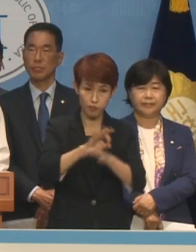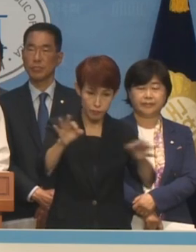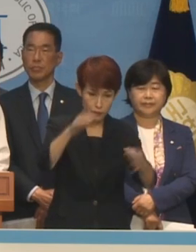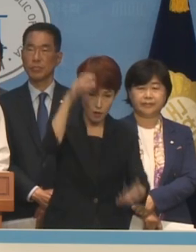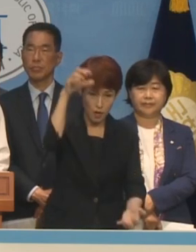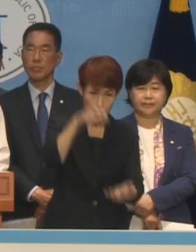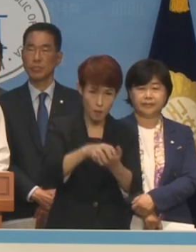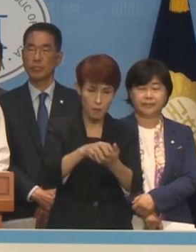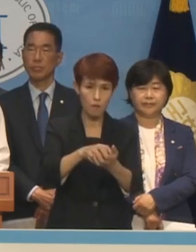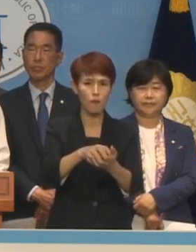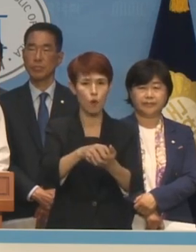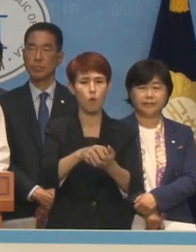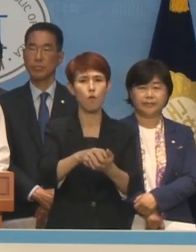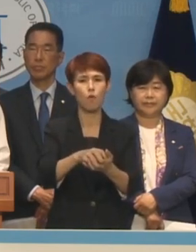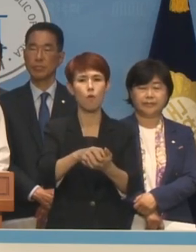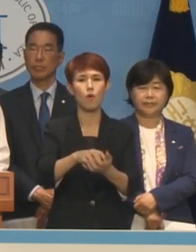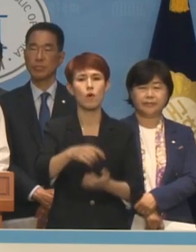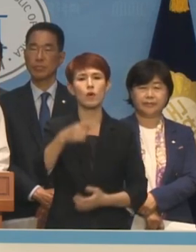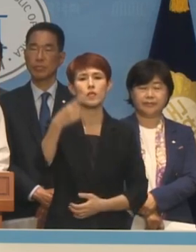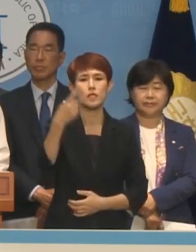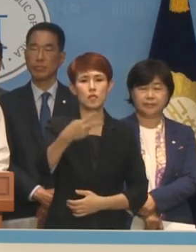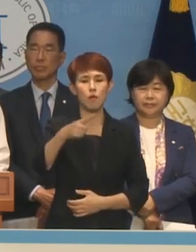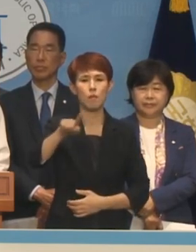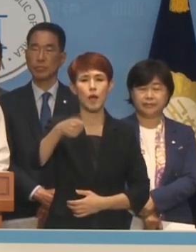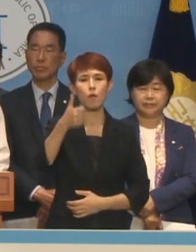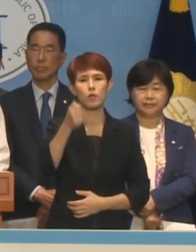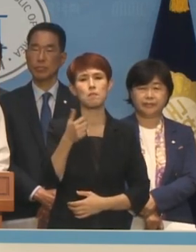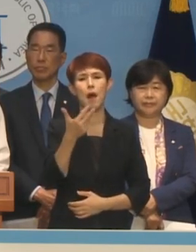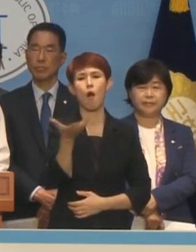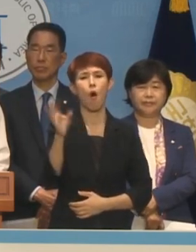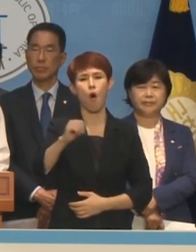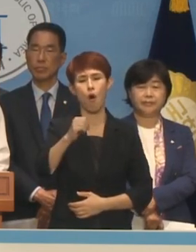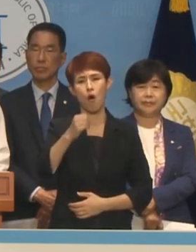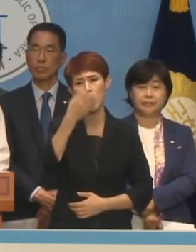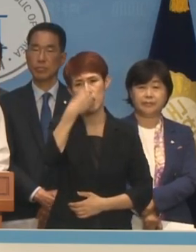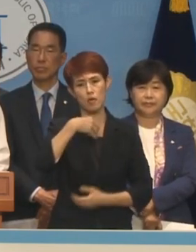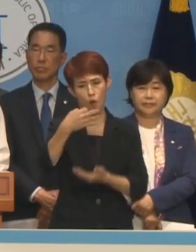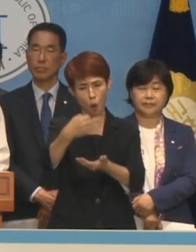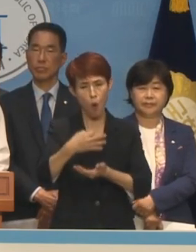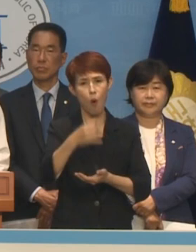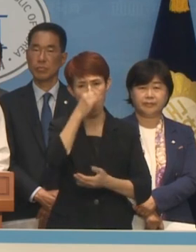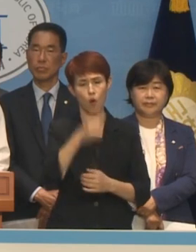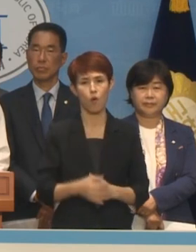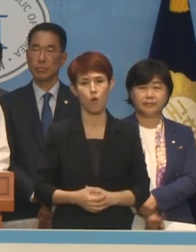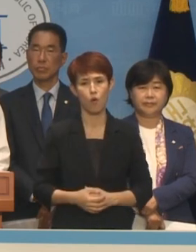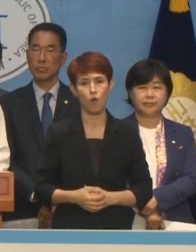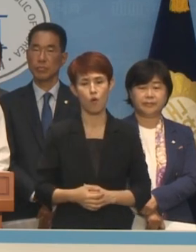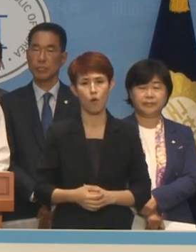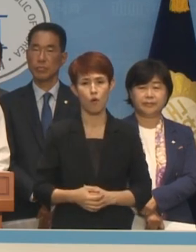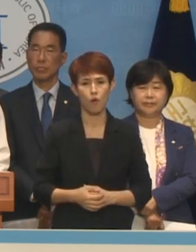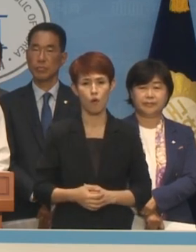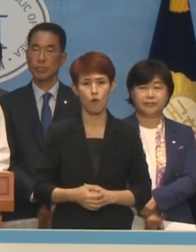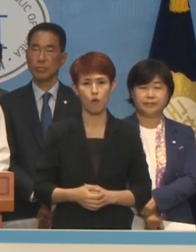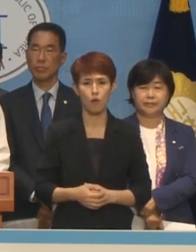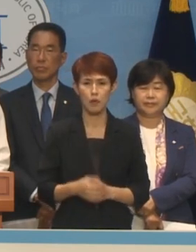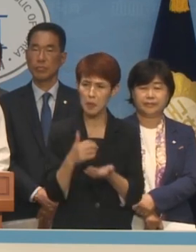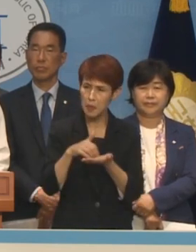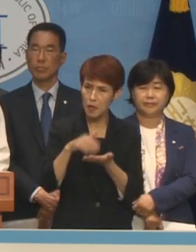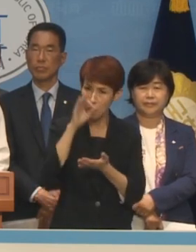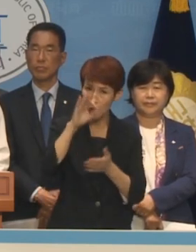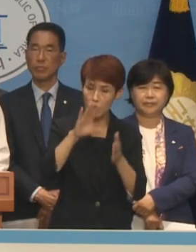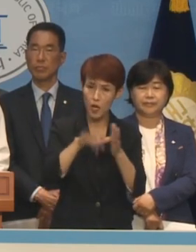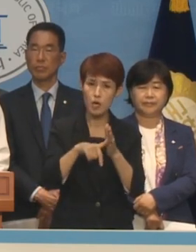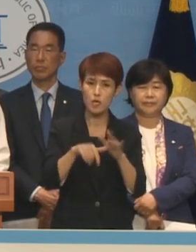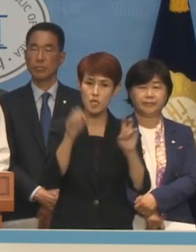더하면 한전에만 총 2,158억 원 상당의 배당 이익을 지급해왔다. 단순 계산 시